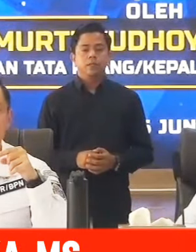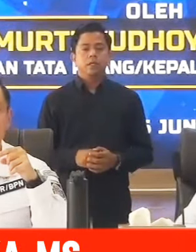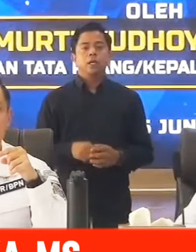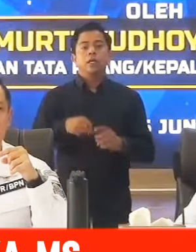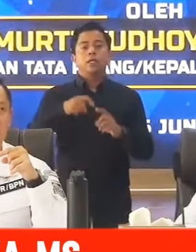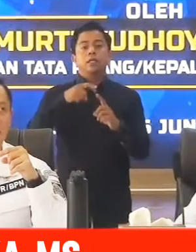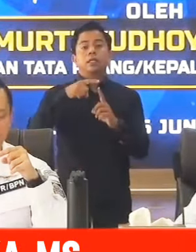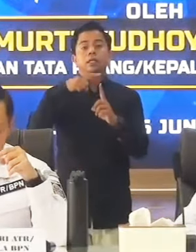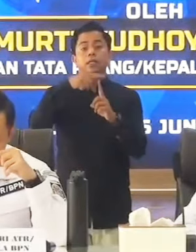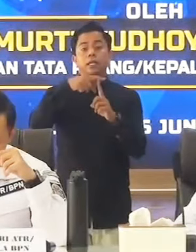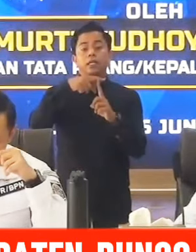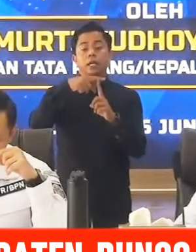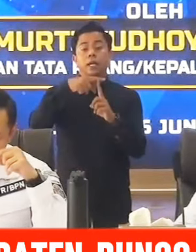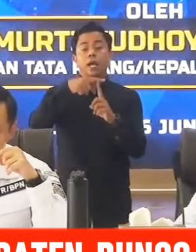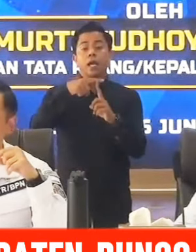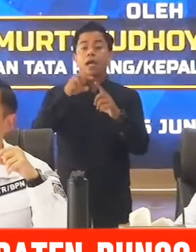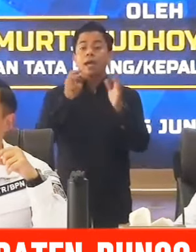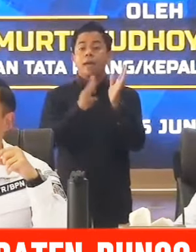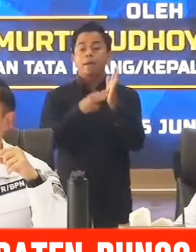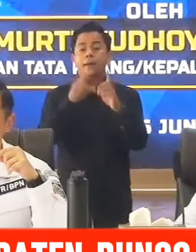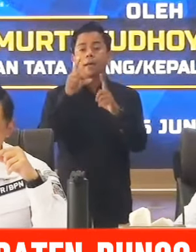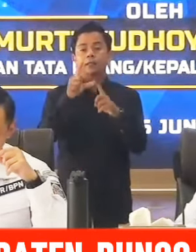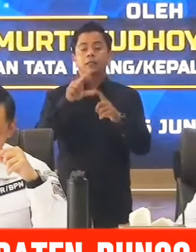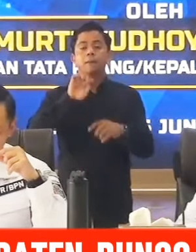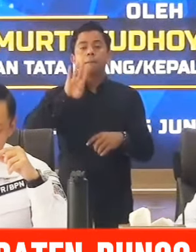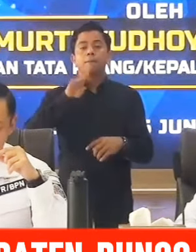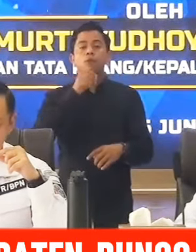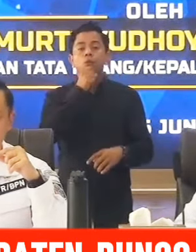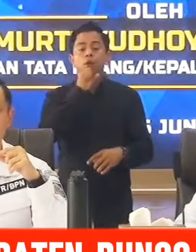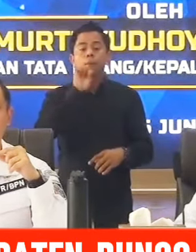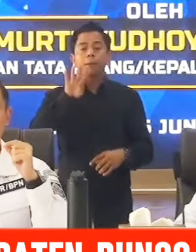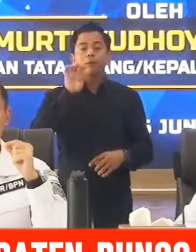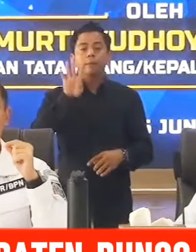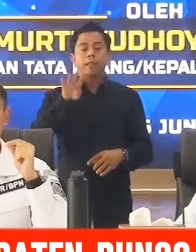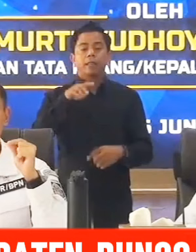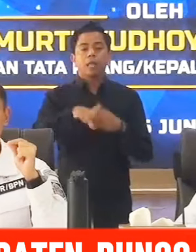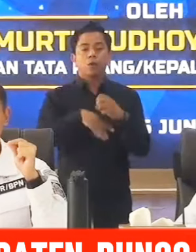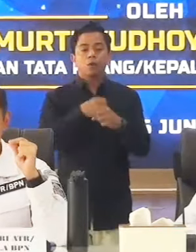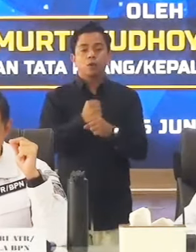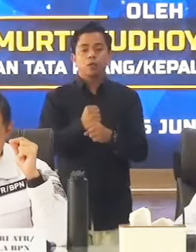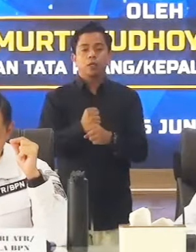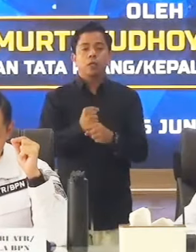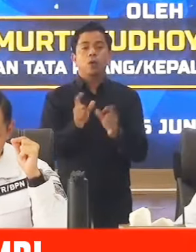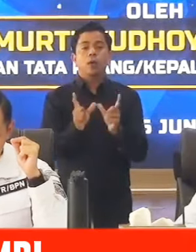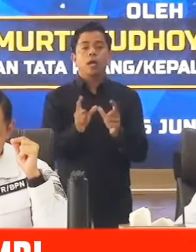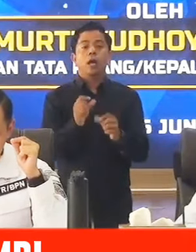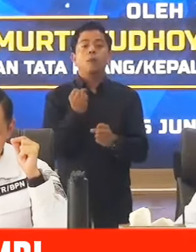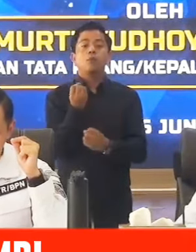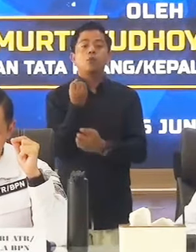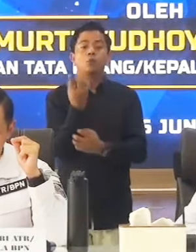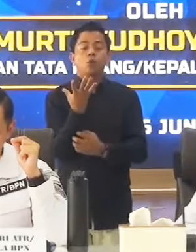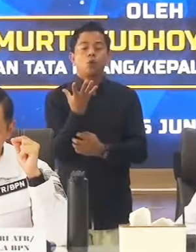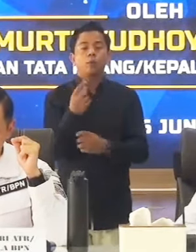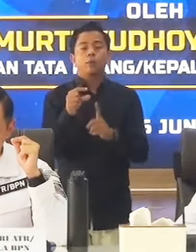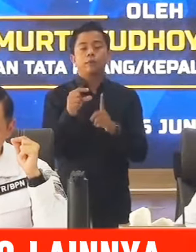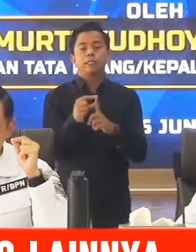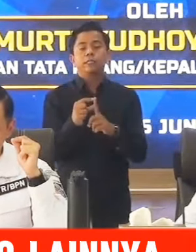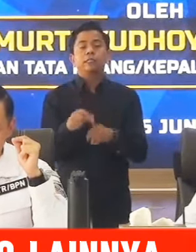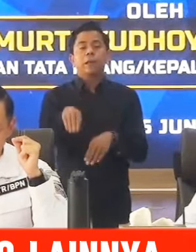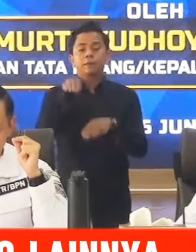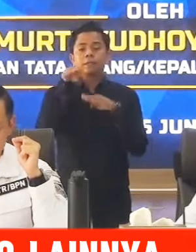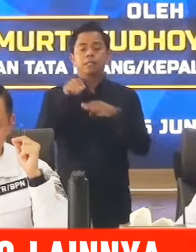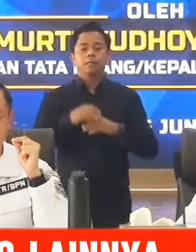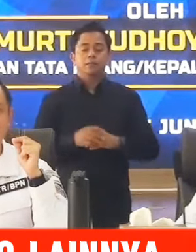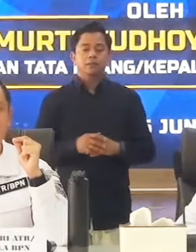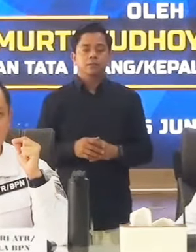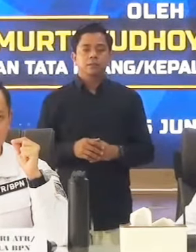tersangka MS, 44 tahun, warga Kabupaten Bungo, Provinsi Jambi, bersama